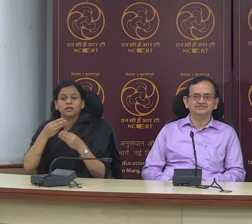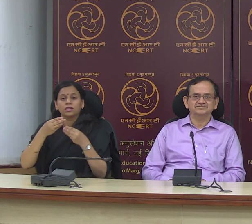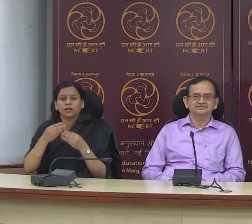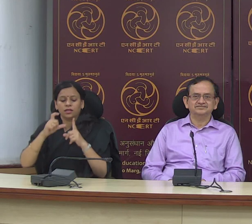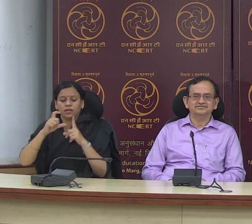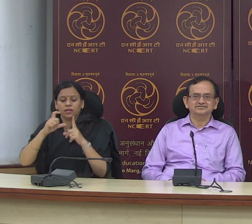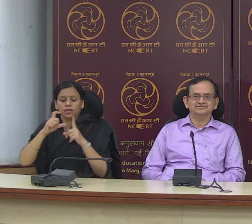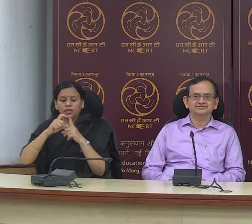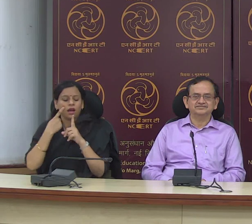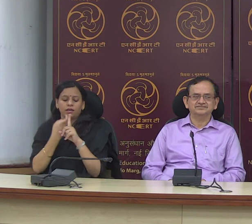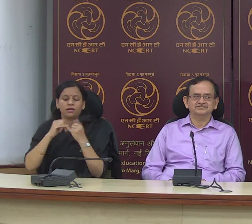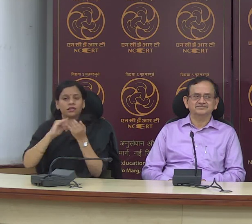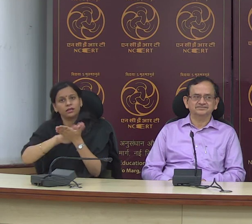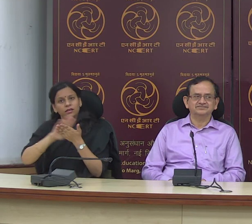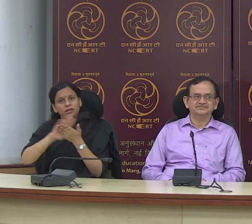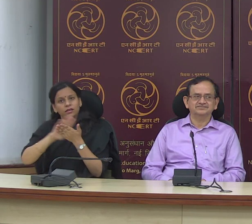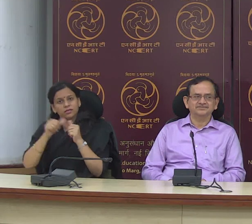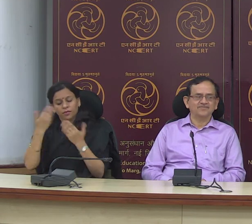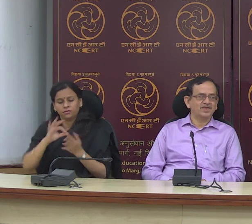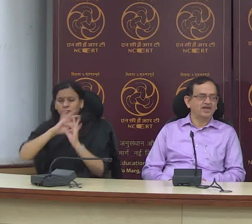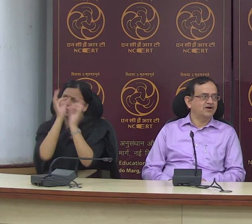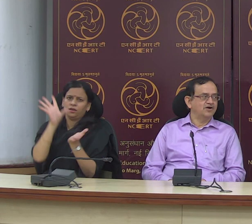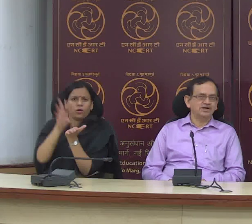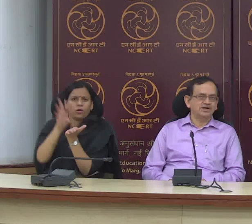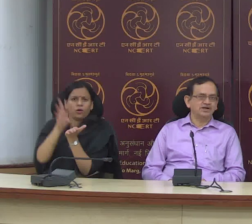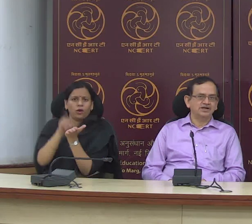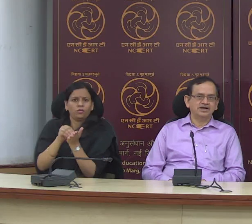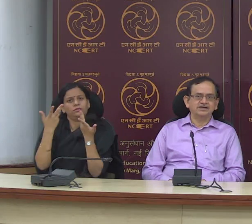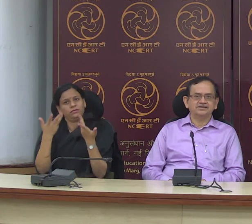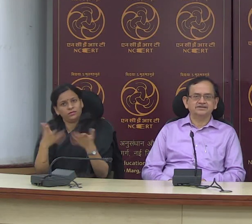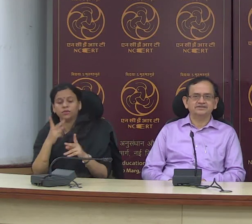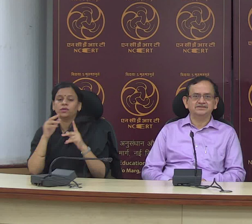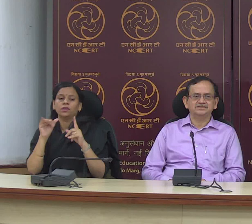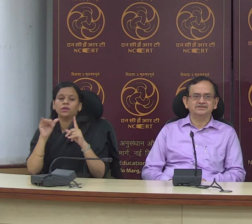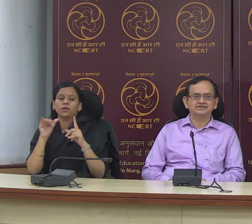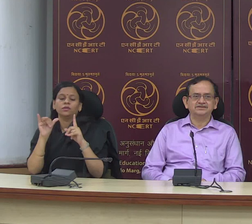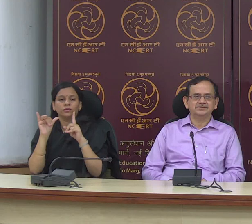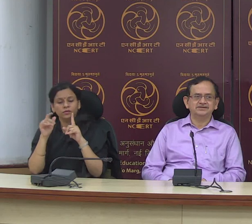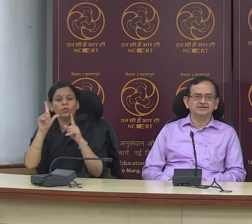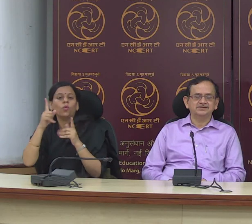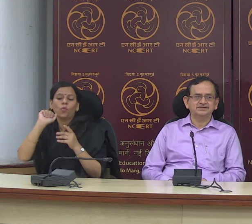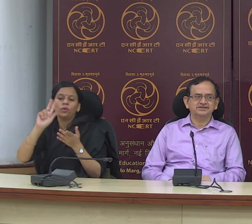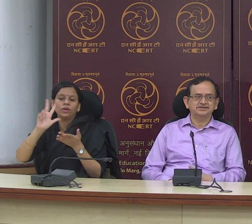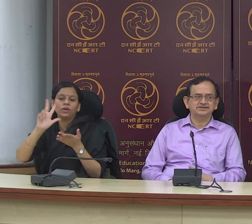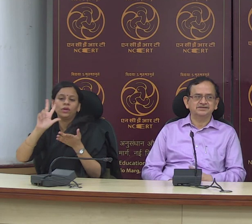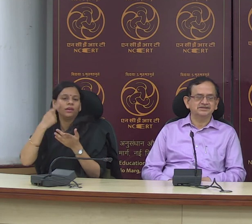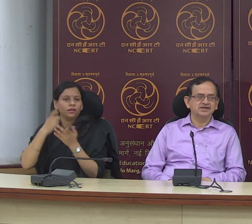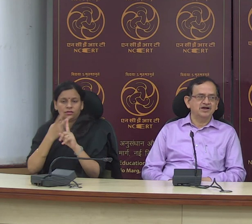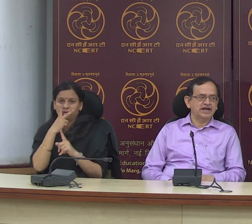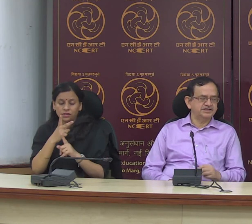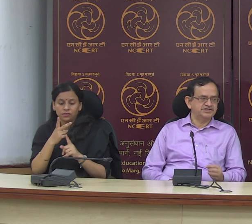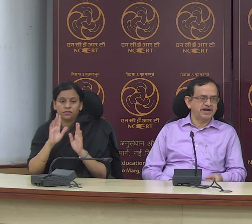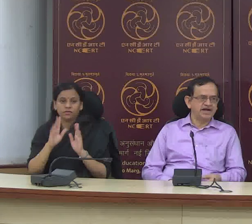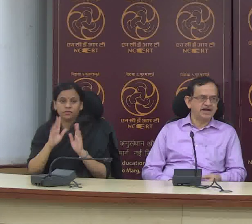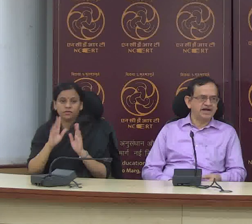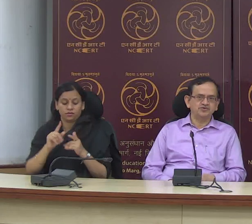ऑन दीक्षा पोर्टल एज ऑफ नाउ। ओके चलिए, तो यहाँ पर आप जो इस प्रकार के हमारे इनिशिएटिव्स हैं उनसे भी आप यहाँ रूबरू होते